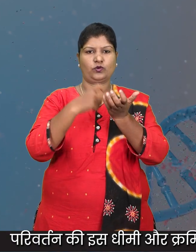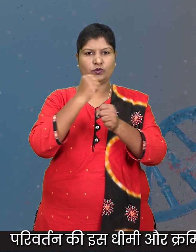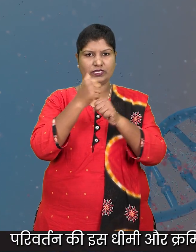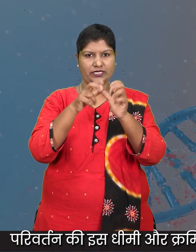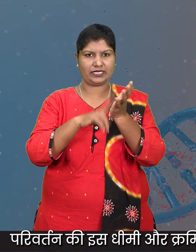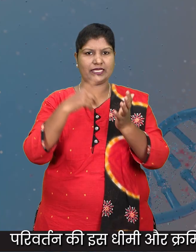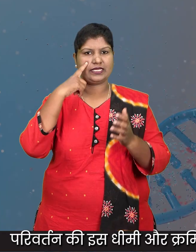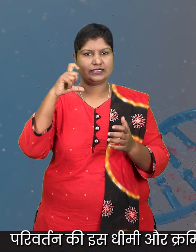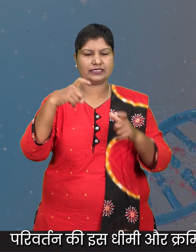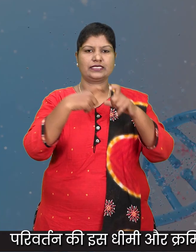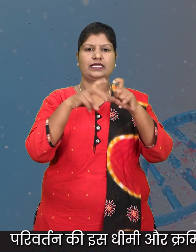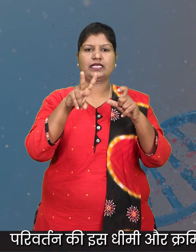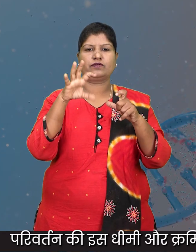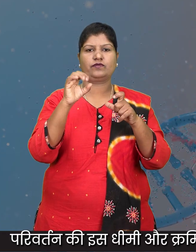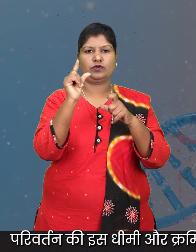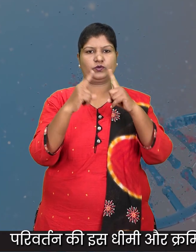है।